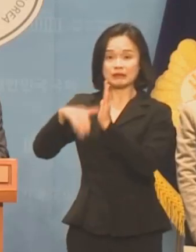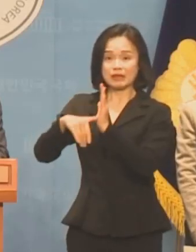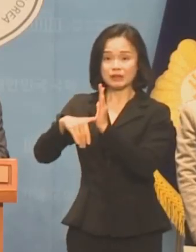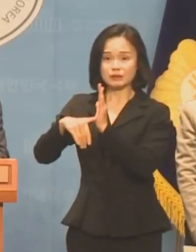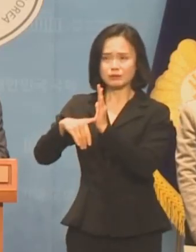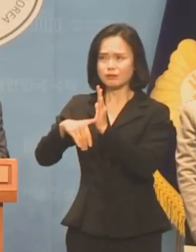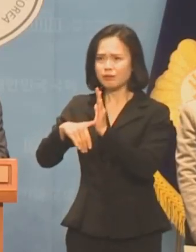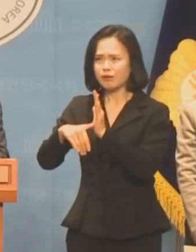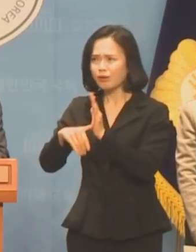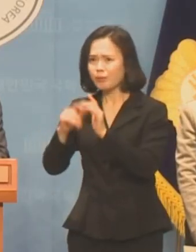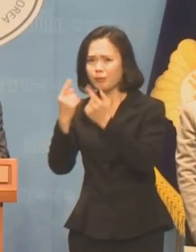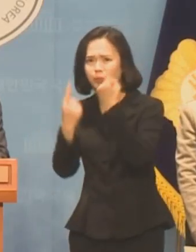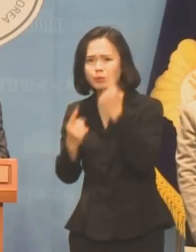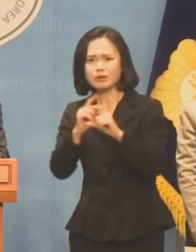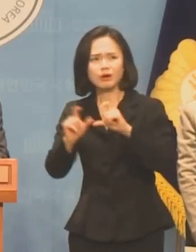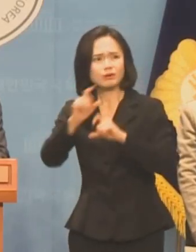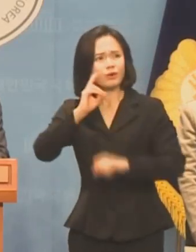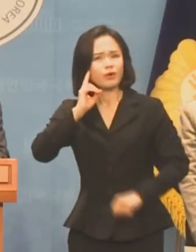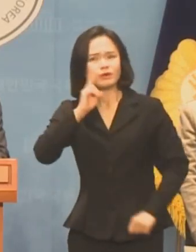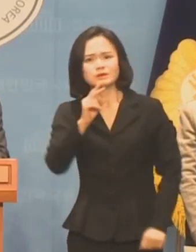독재적 발상입니다.